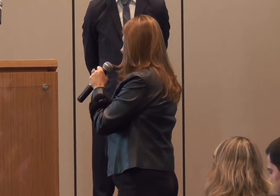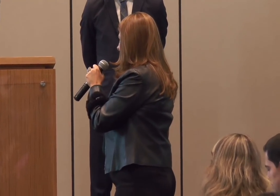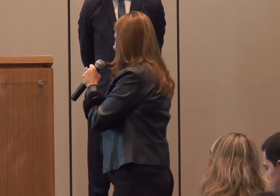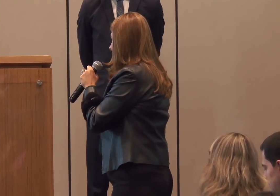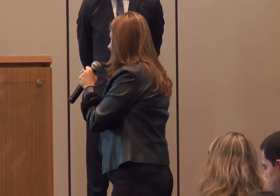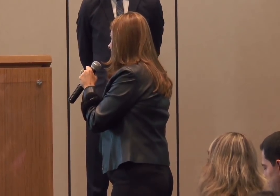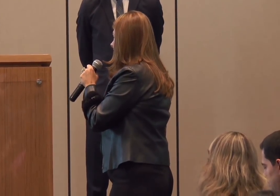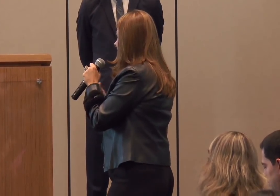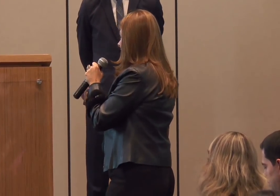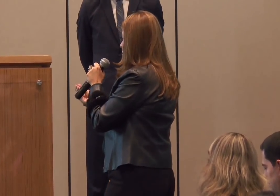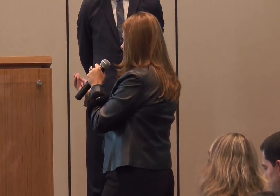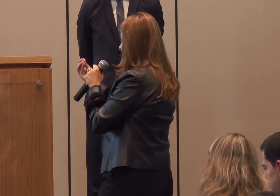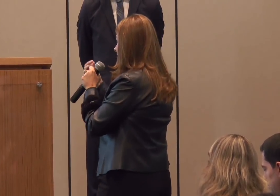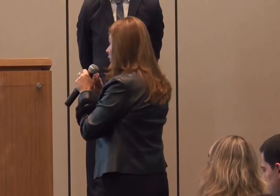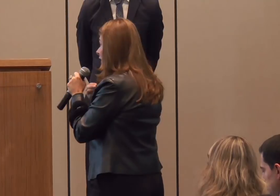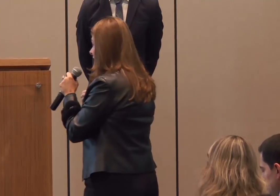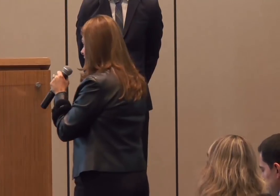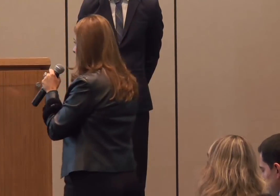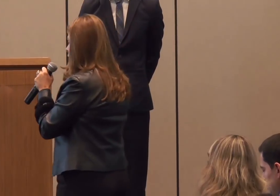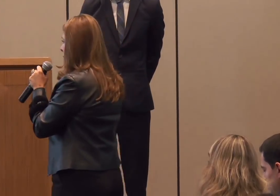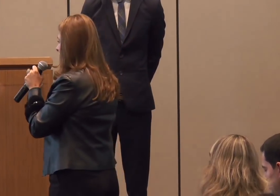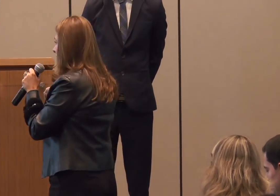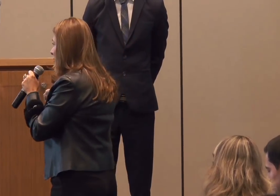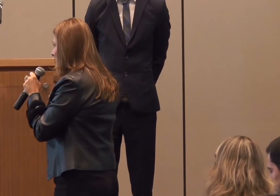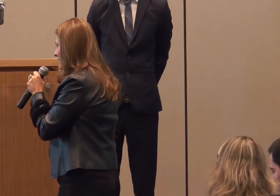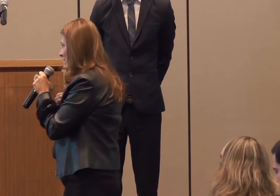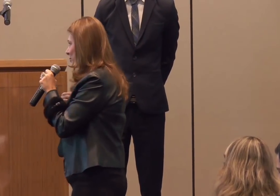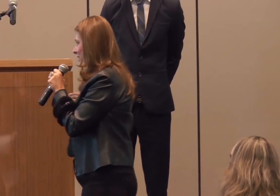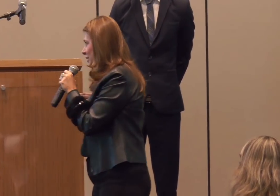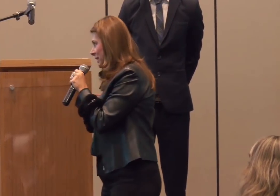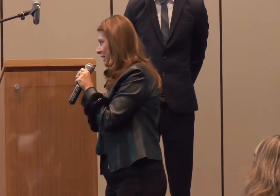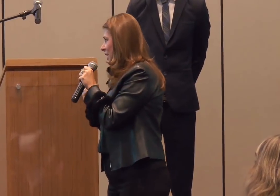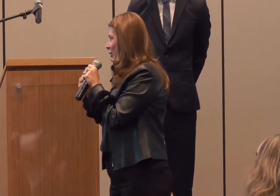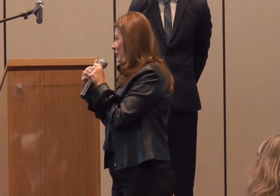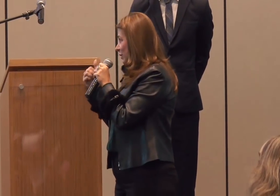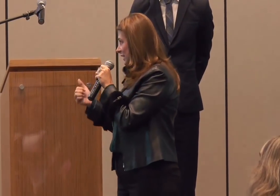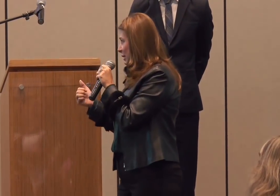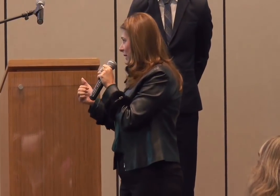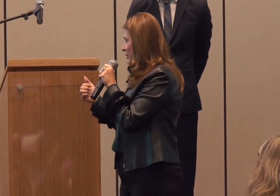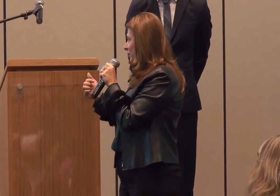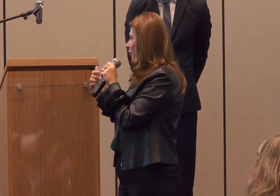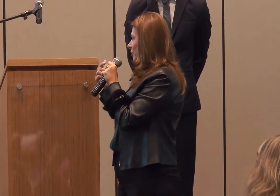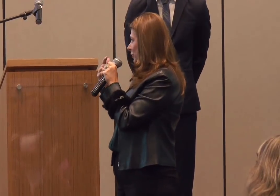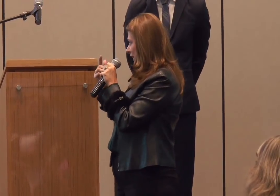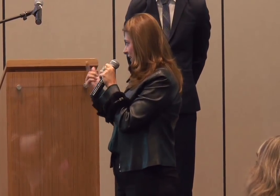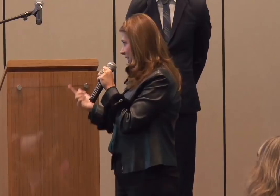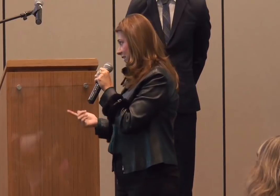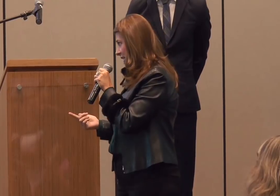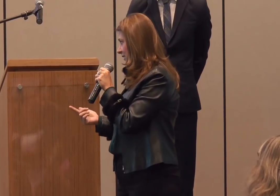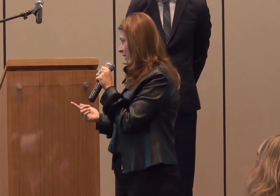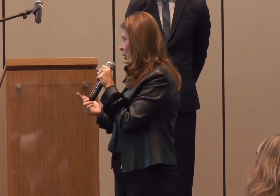que necesite acceder a un crédito pues la fiduciaria les puede servir de fuente de pago o de